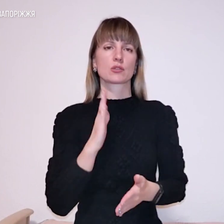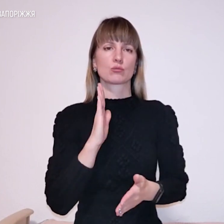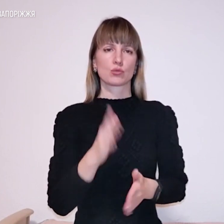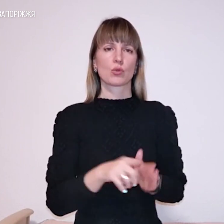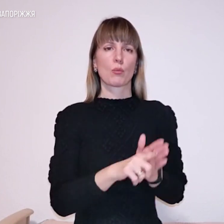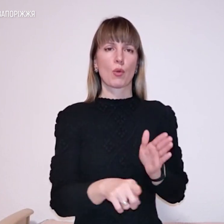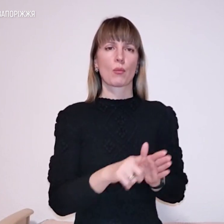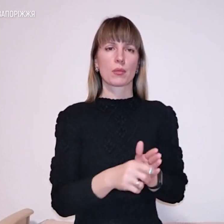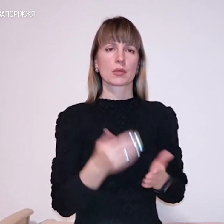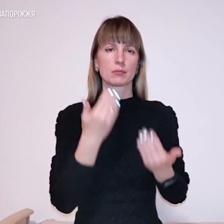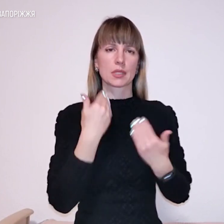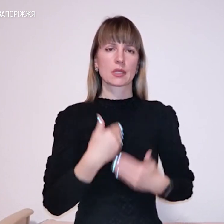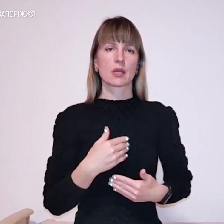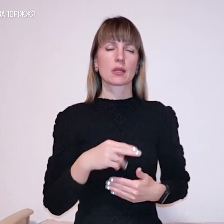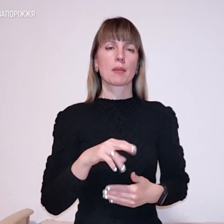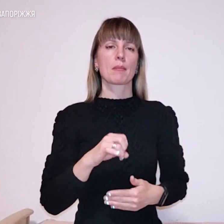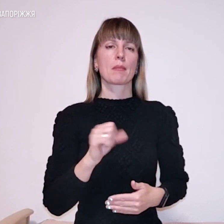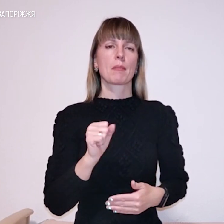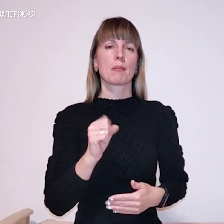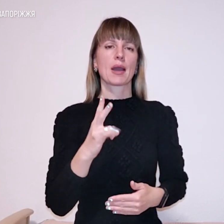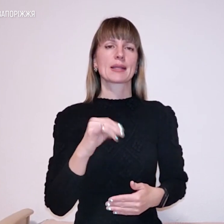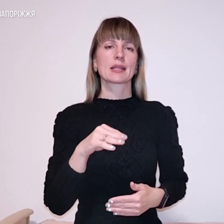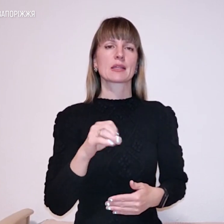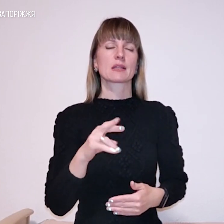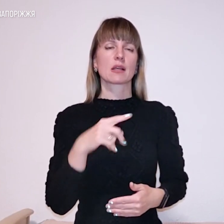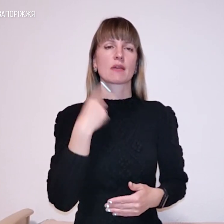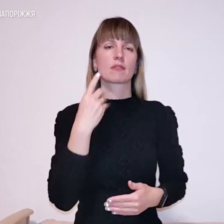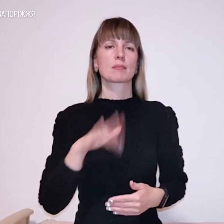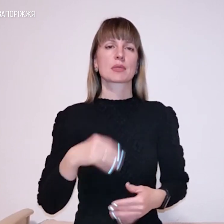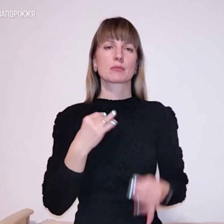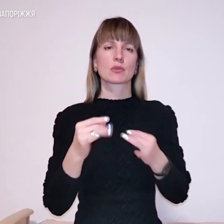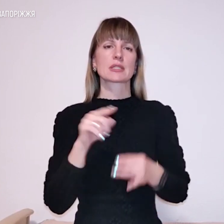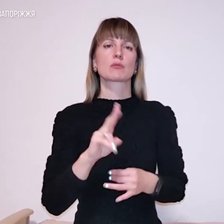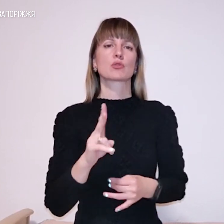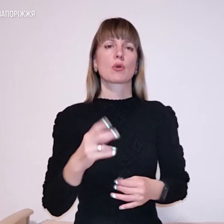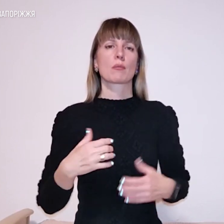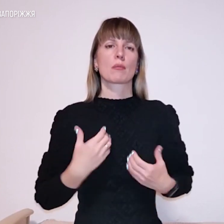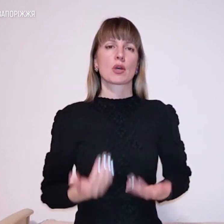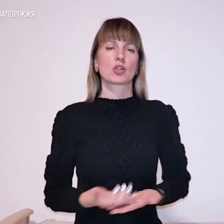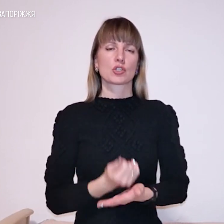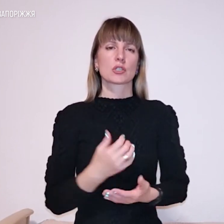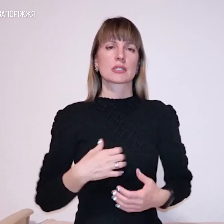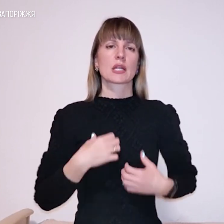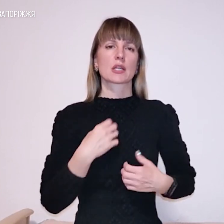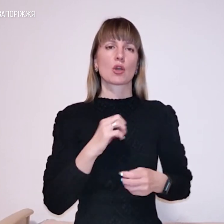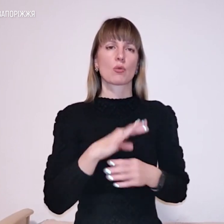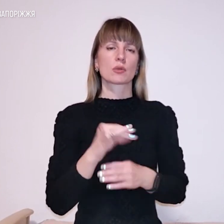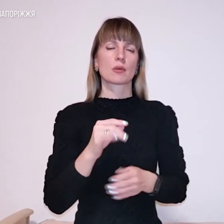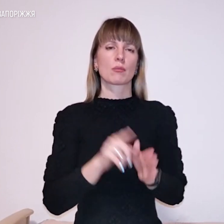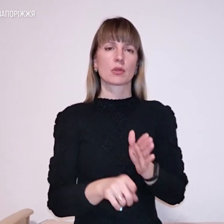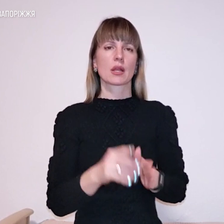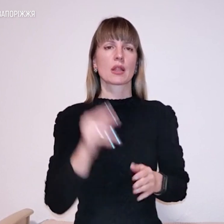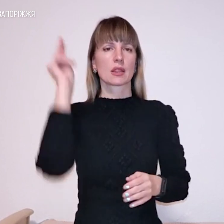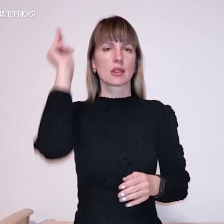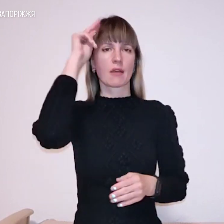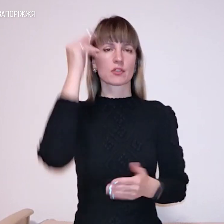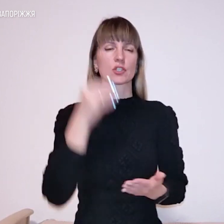будуть? Пані Тетяна каже, після спілкування з тими, хто пережив страхіття обстрілів та бомбардувань, навчилася цінувати життя